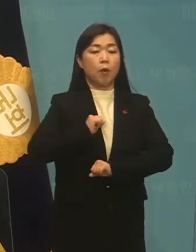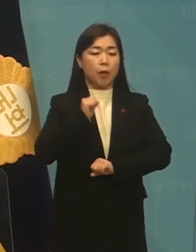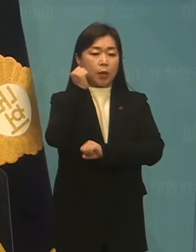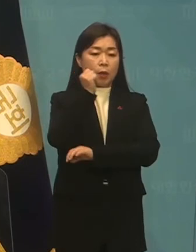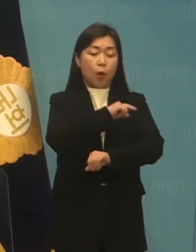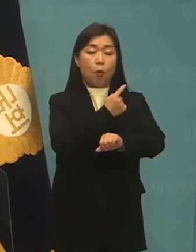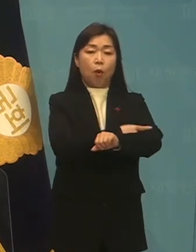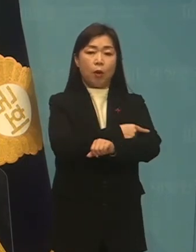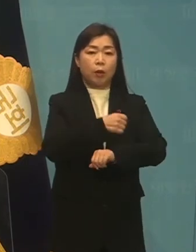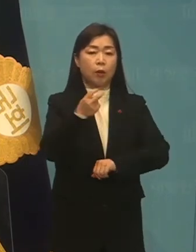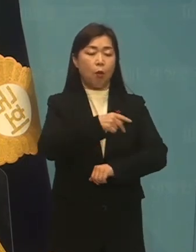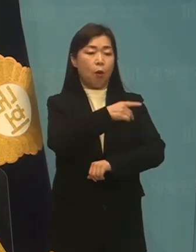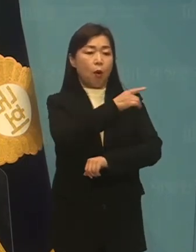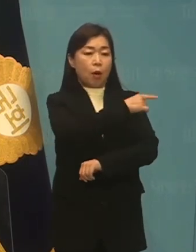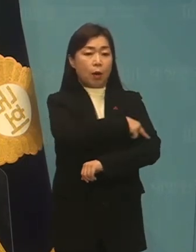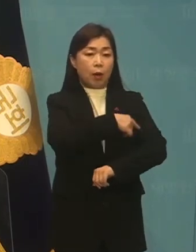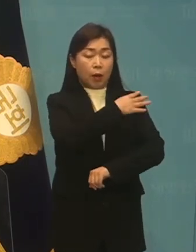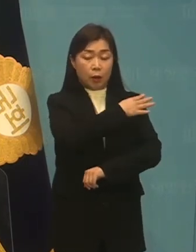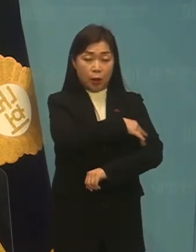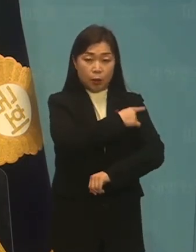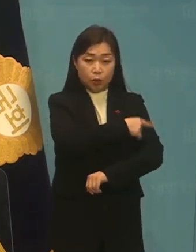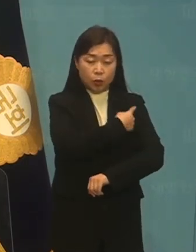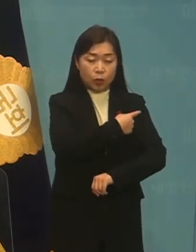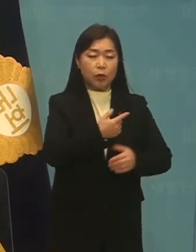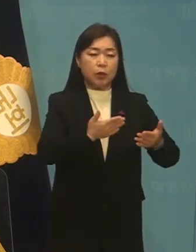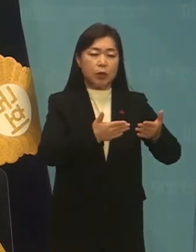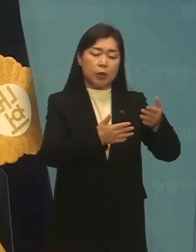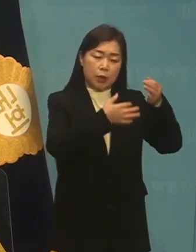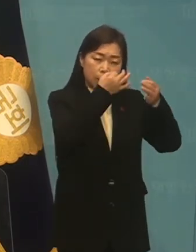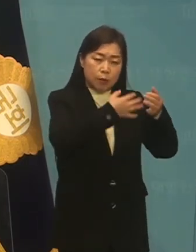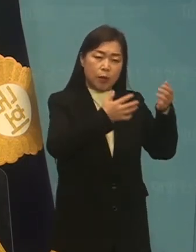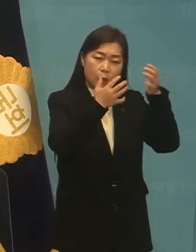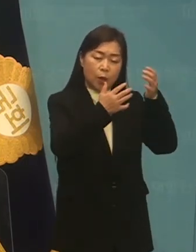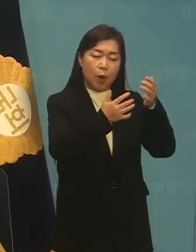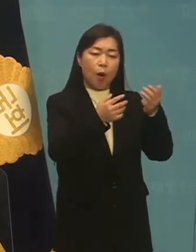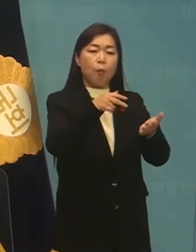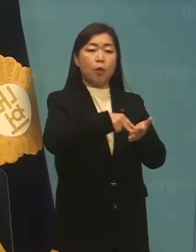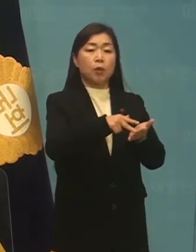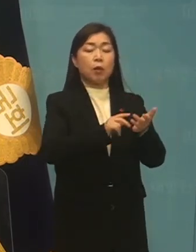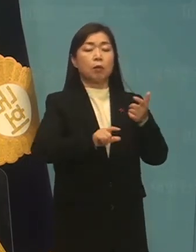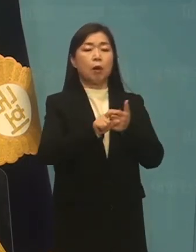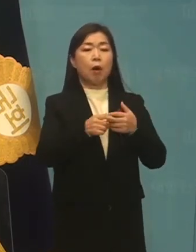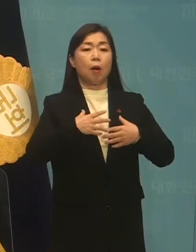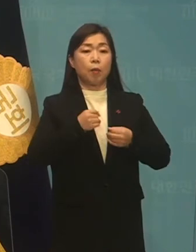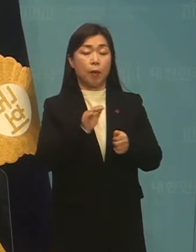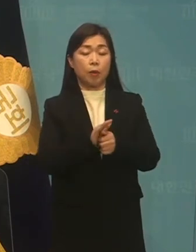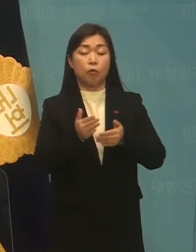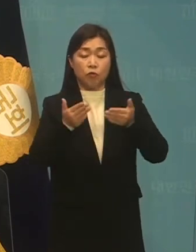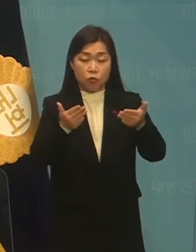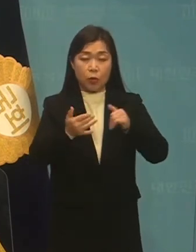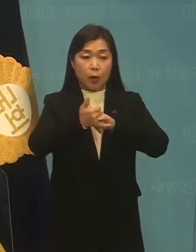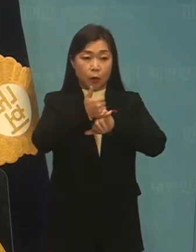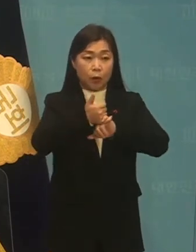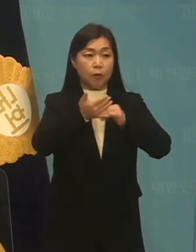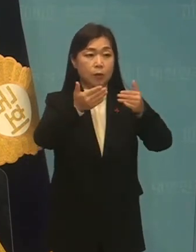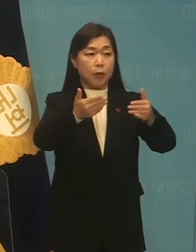기본권과 간부의 워라벨 보장을 적극 확대하겠다는 공약도 발표했습니다.